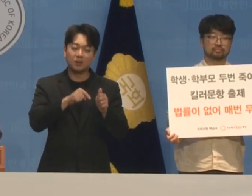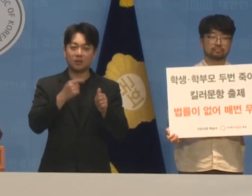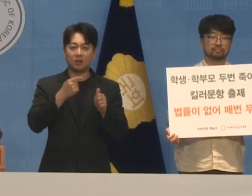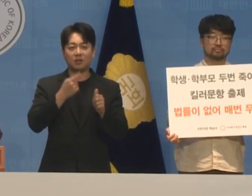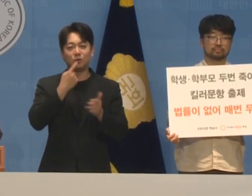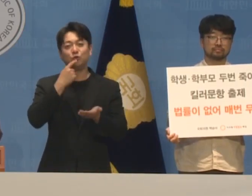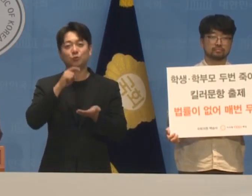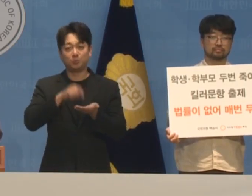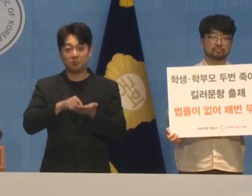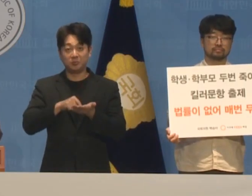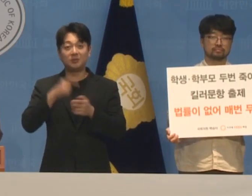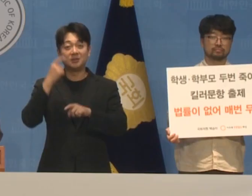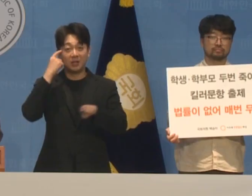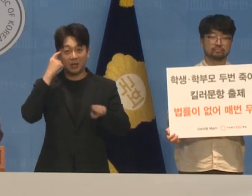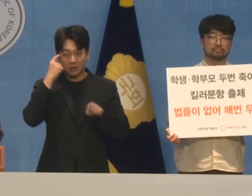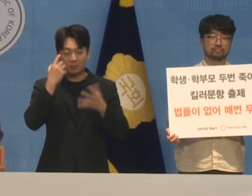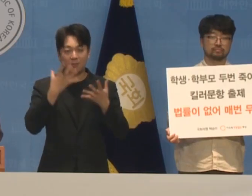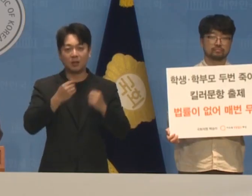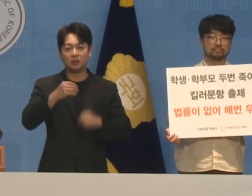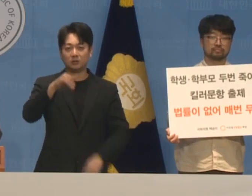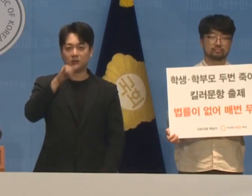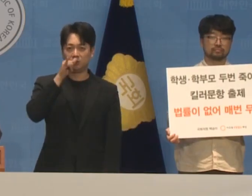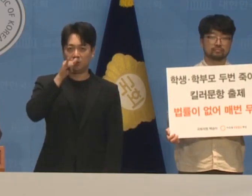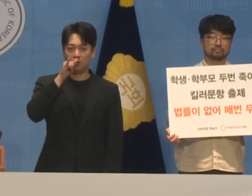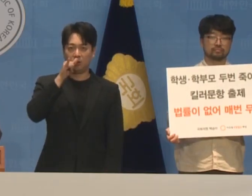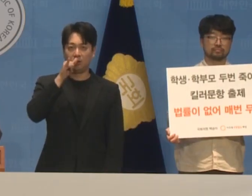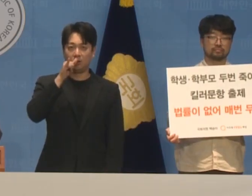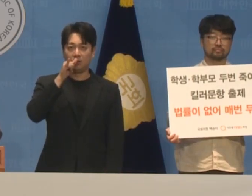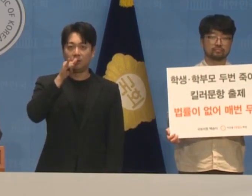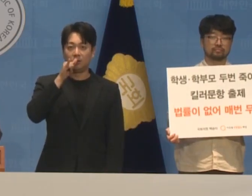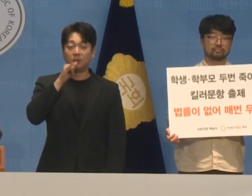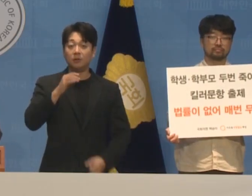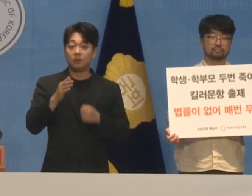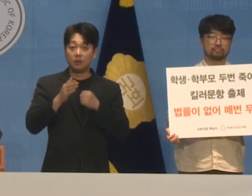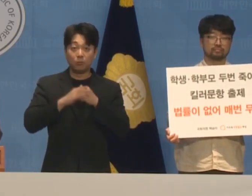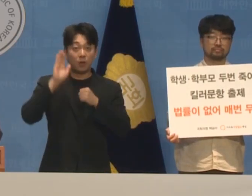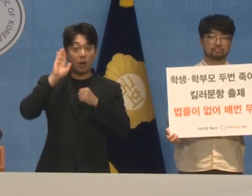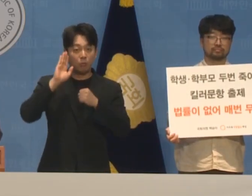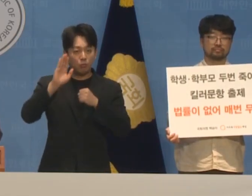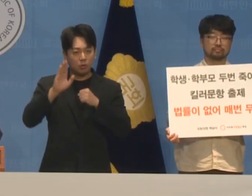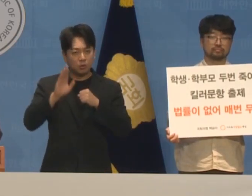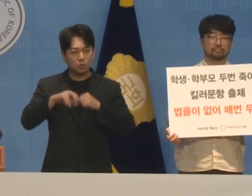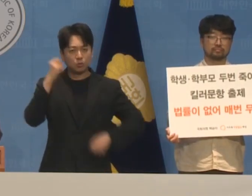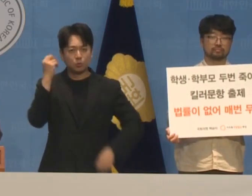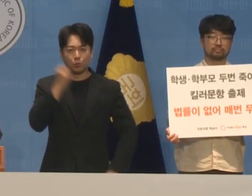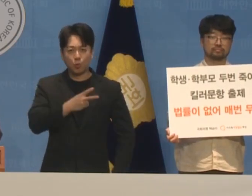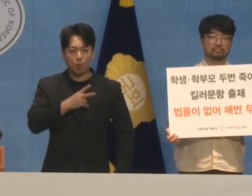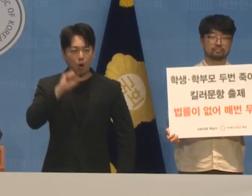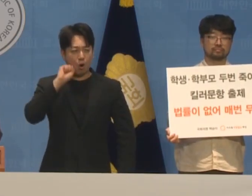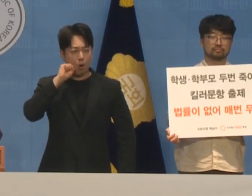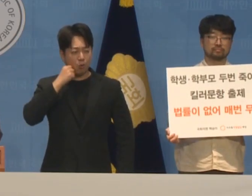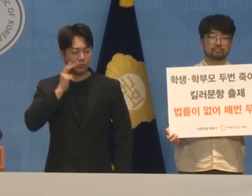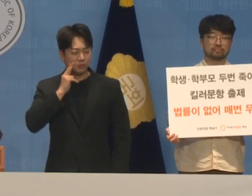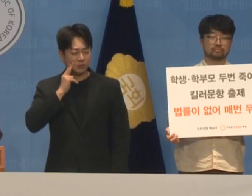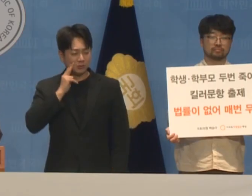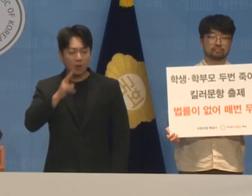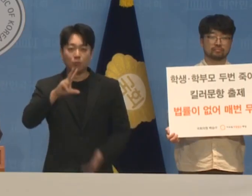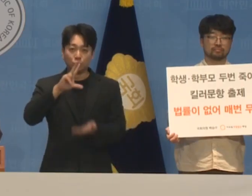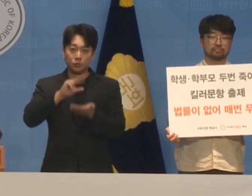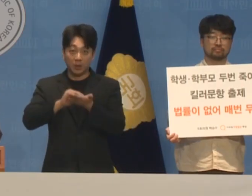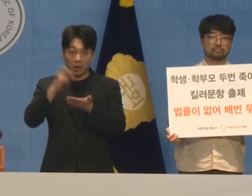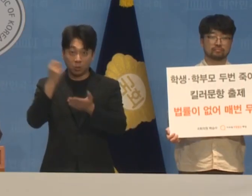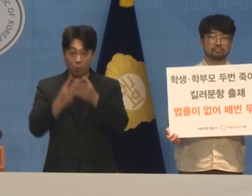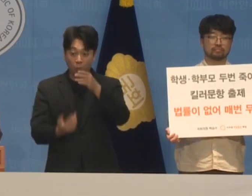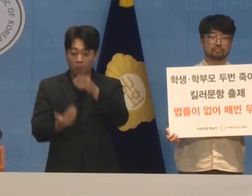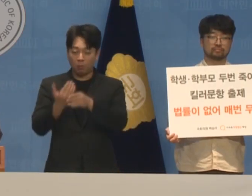시험에서는 난이도가 높아져 고교 교육과정을 벗어난 킬러 문항이 다수 출제될 것으로 예측하고 있습니다.